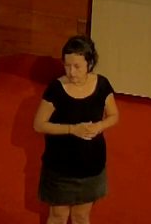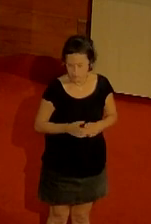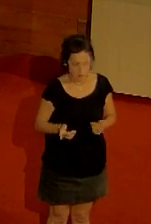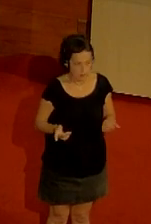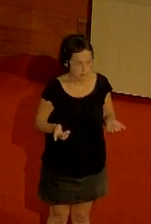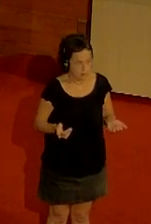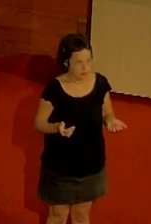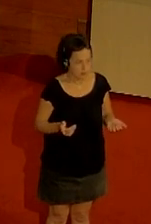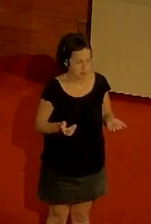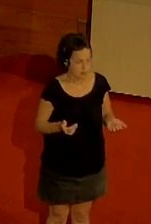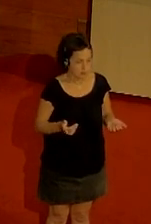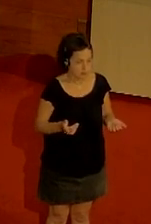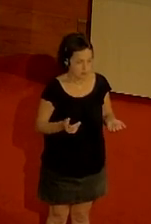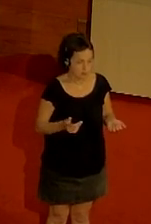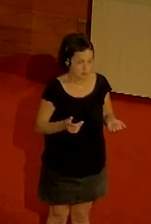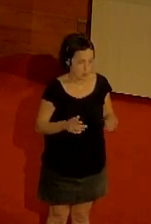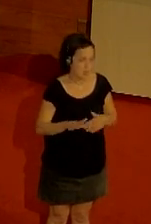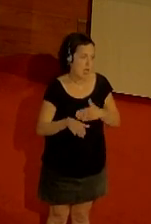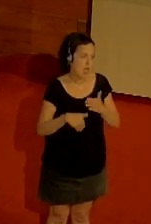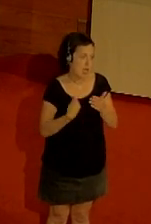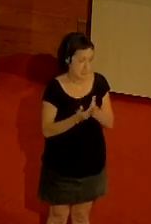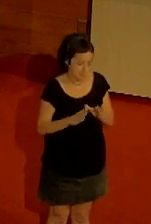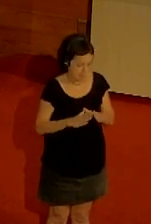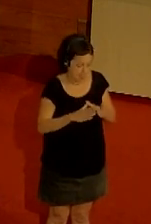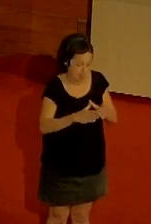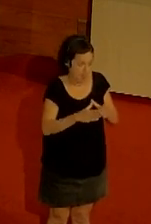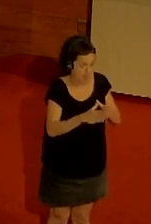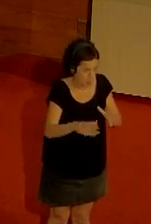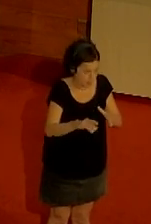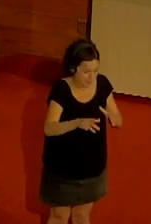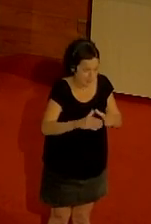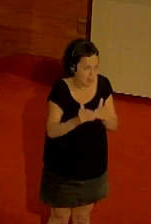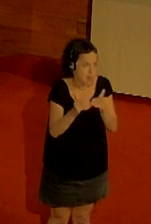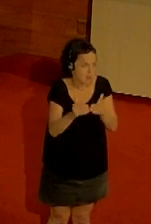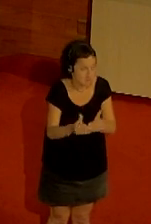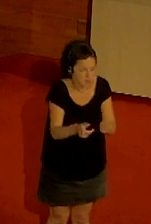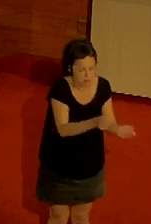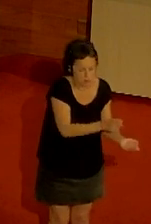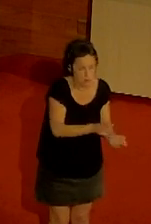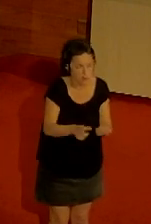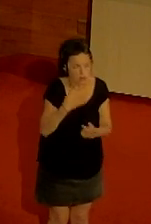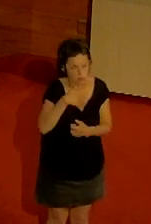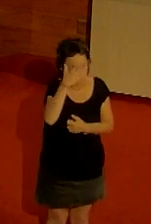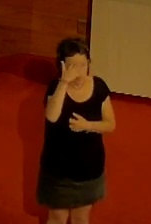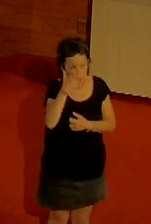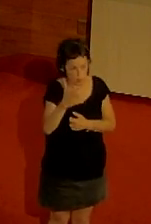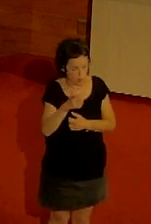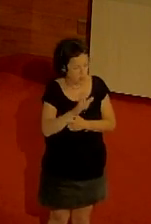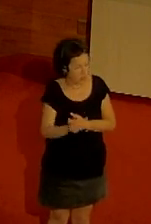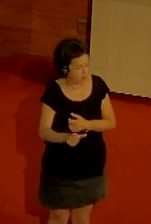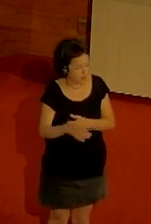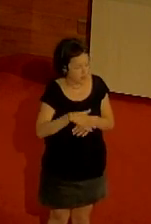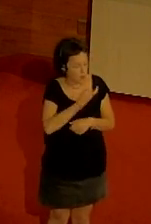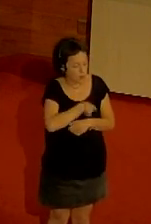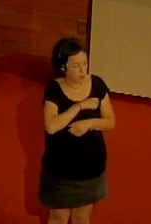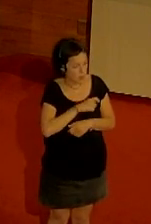hasta llevarlo a tierra y luego se lo llevaron ahí. Recuerdo que al llegar la policía italiana nos decía que no había sitio en el